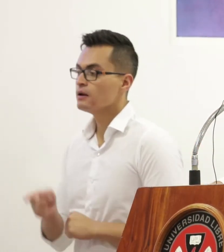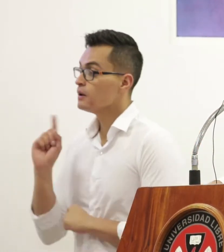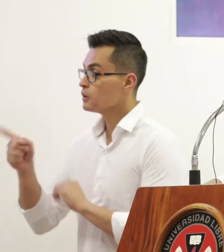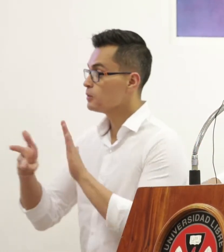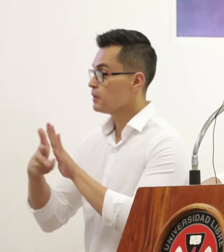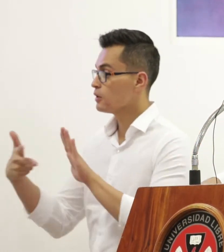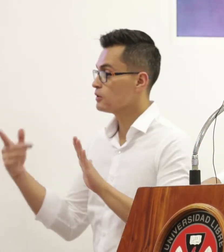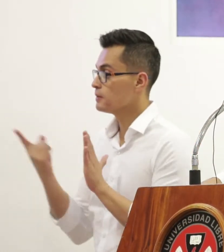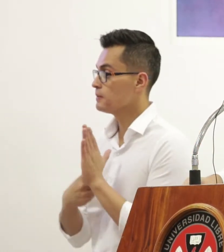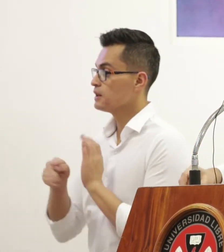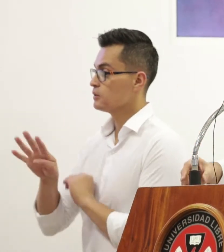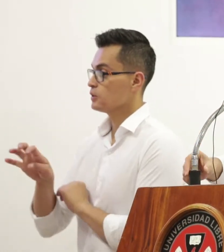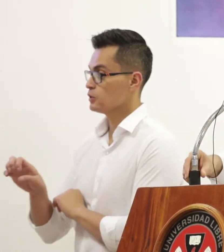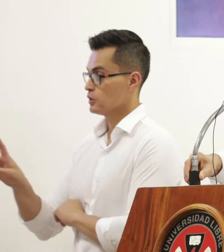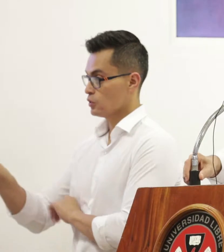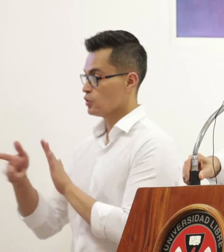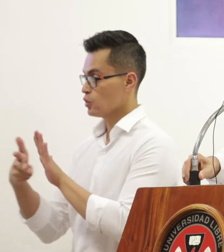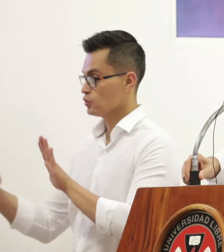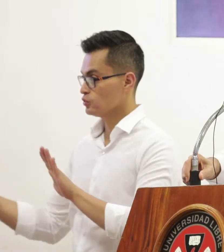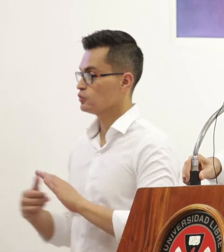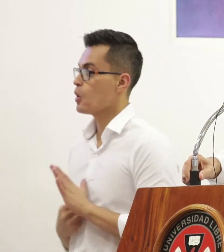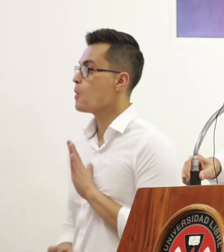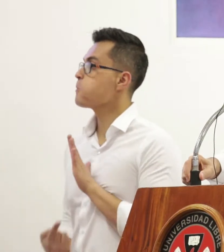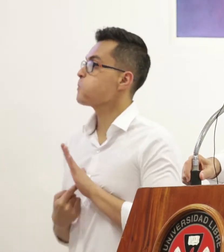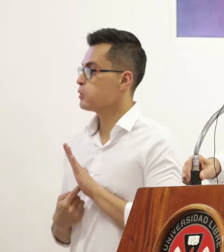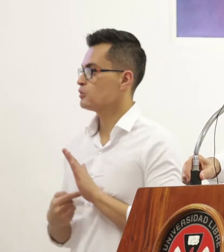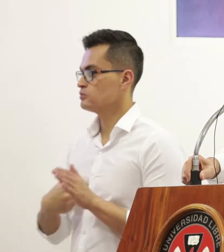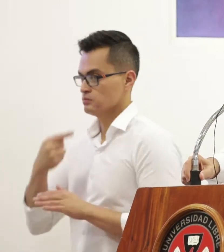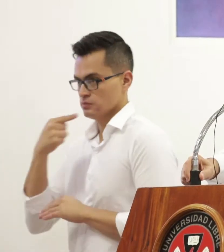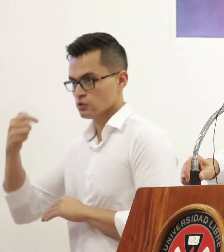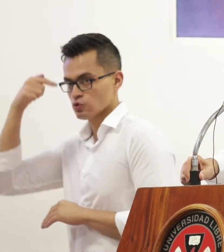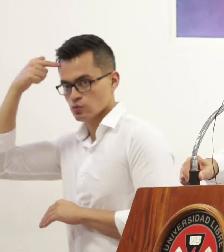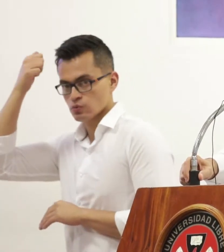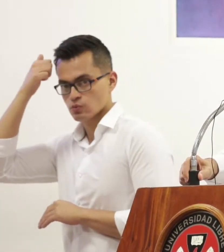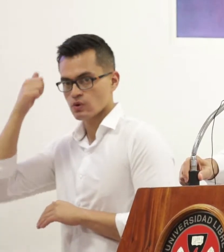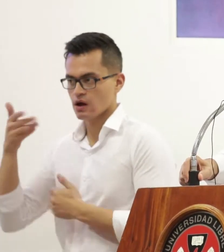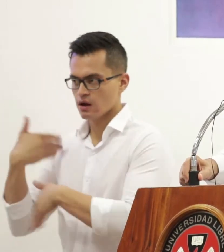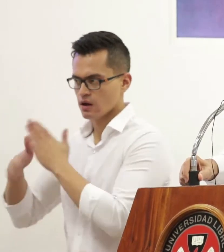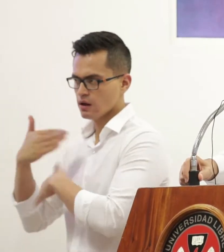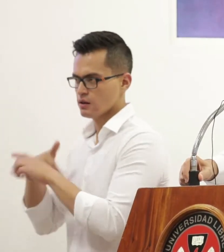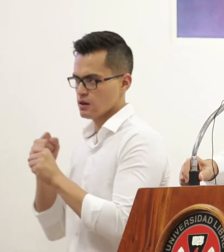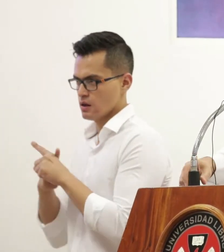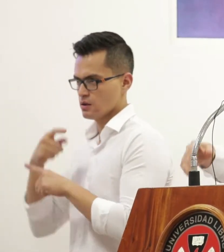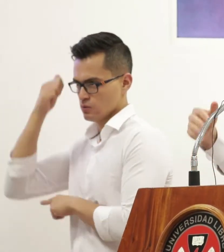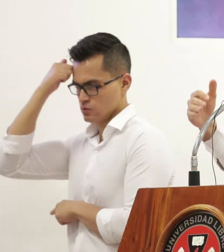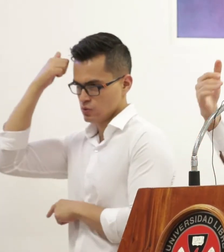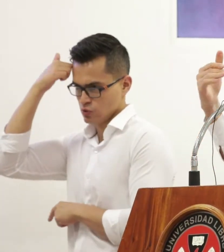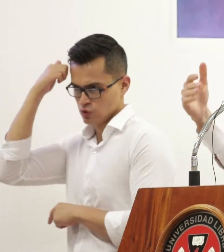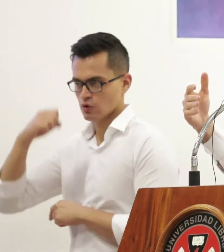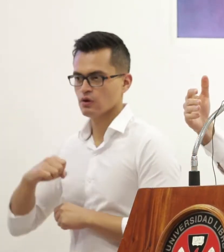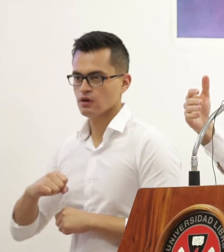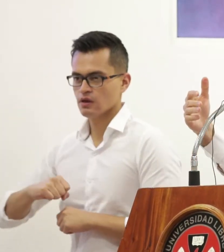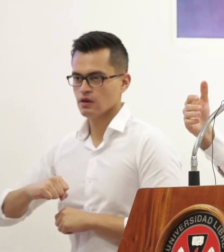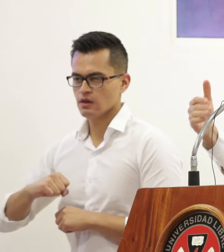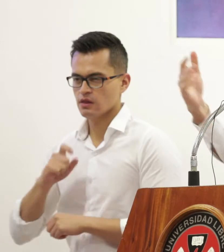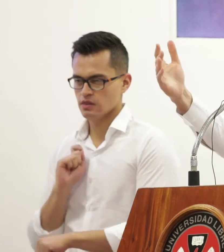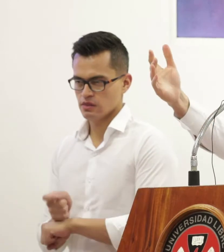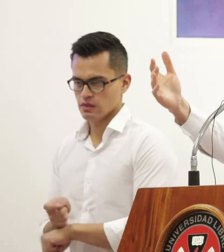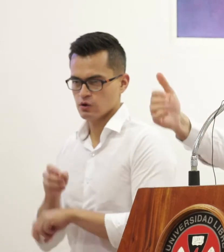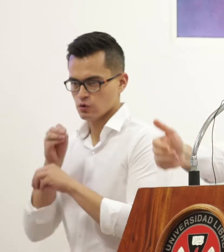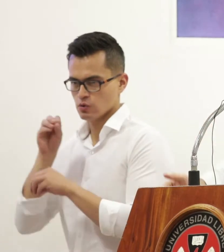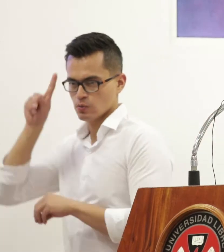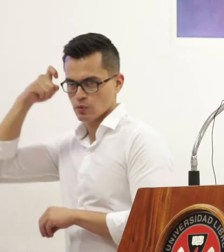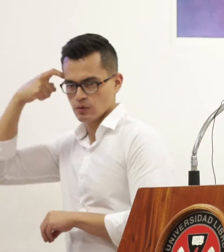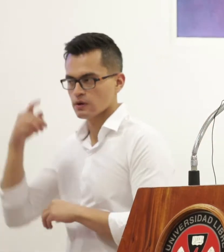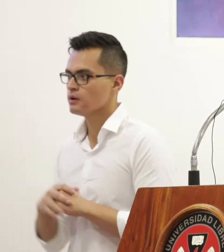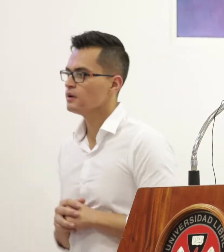del 91 fue, y lo digo como profesor de Derecho Público que he sido, fue de alguna manera publificar todo el